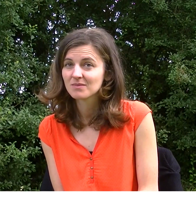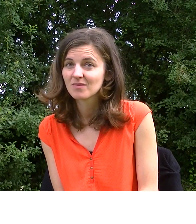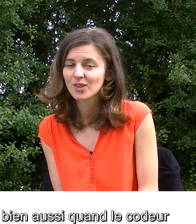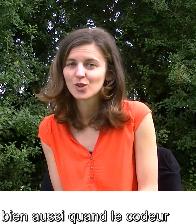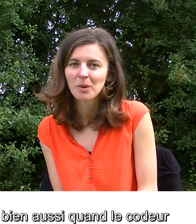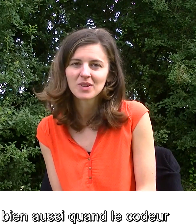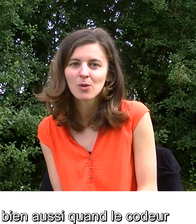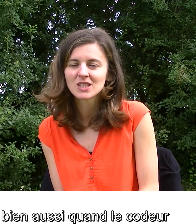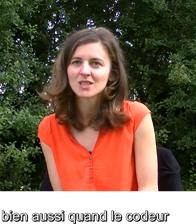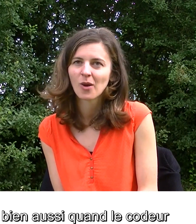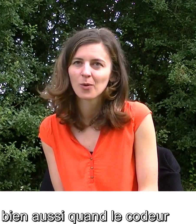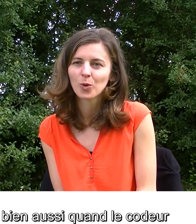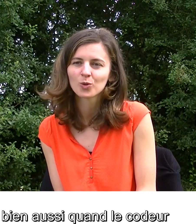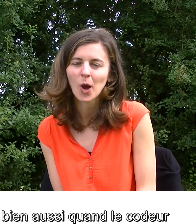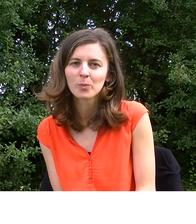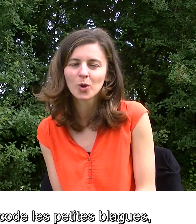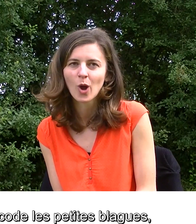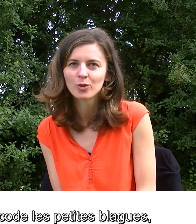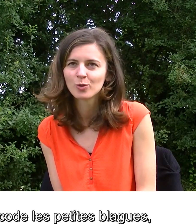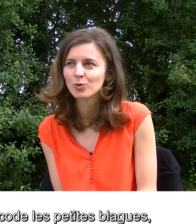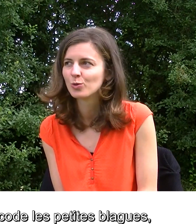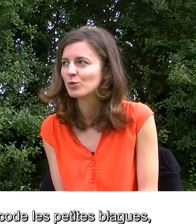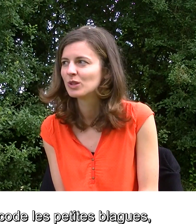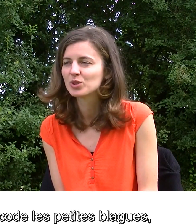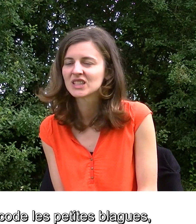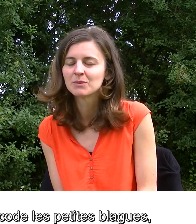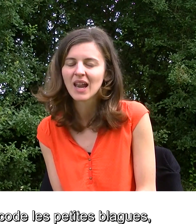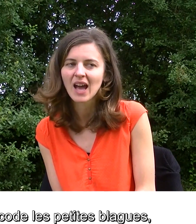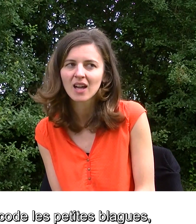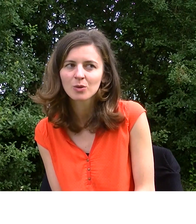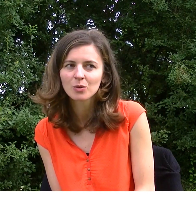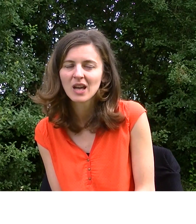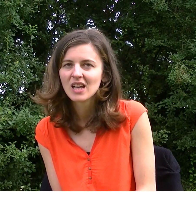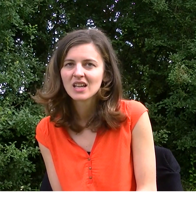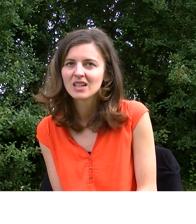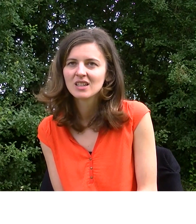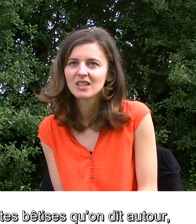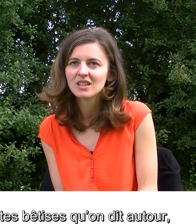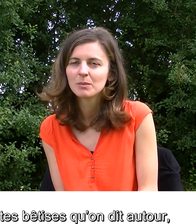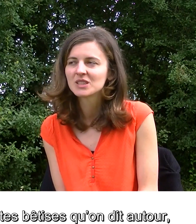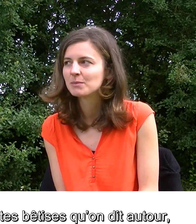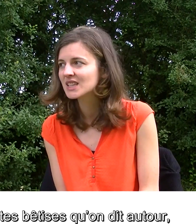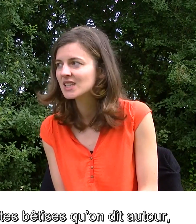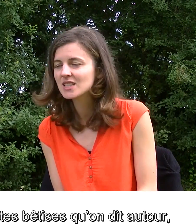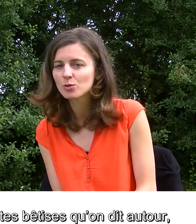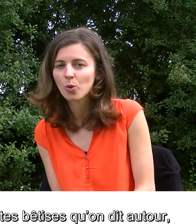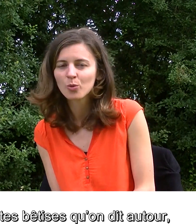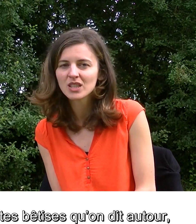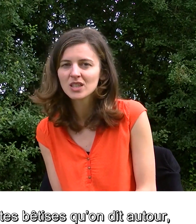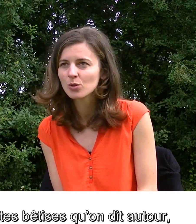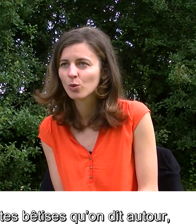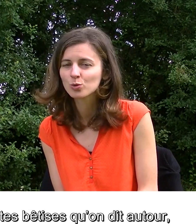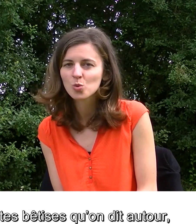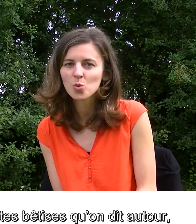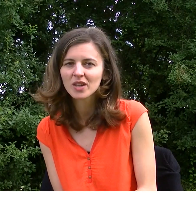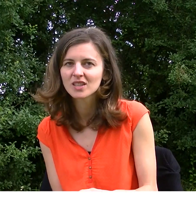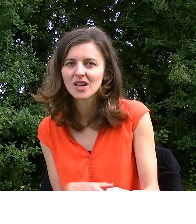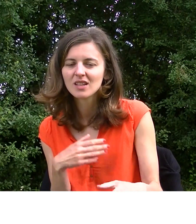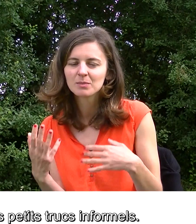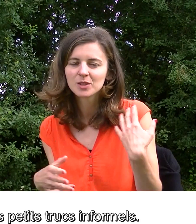J'aime bien aussi quand le codeur me code les petites blagues, les petites bêtises qu'on dit autour, et les petits